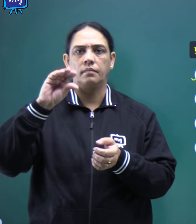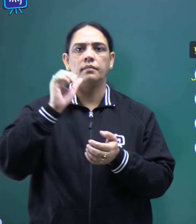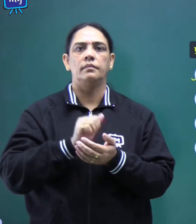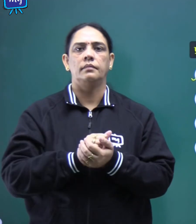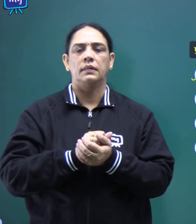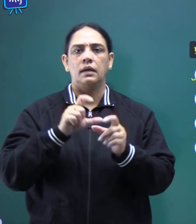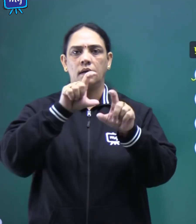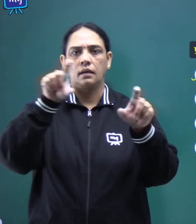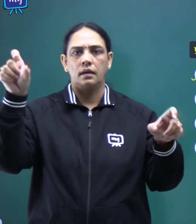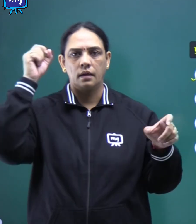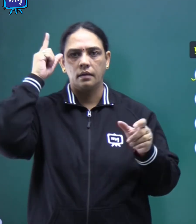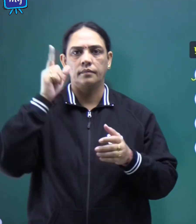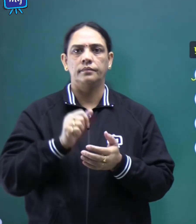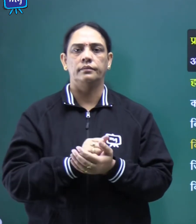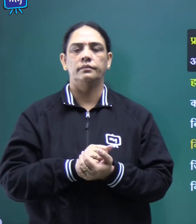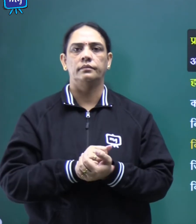समझ आ गया।